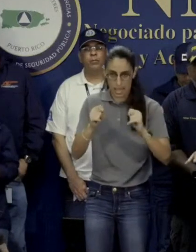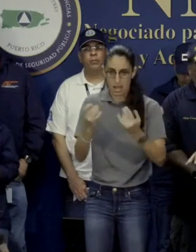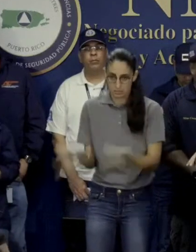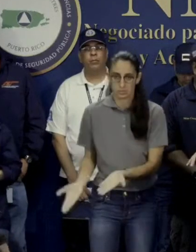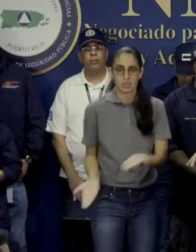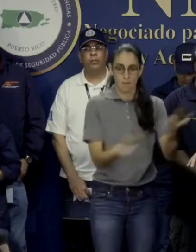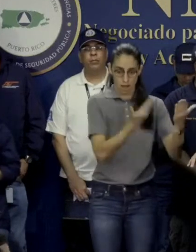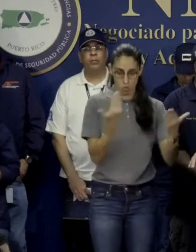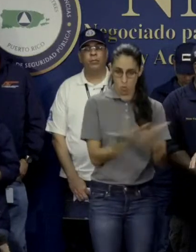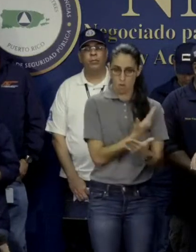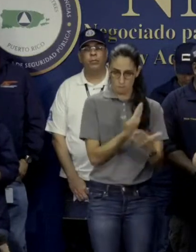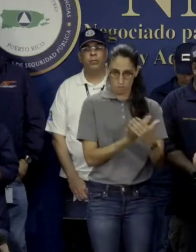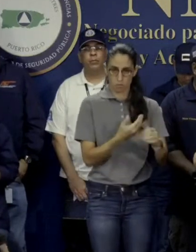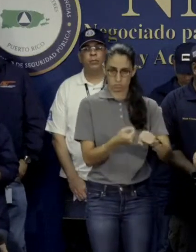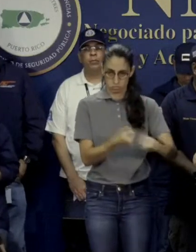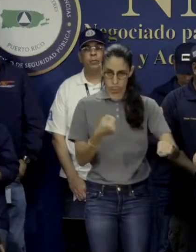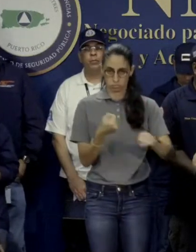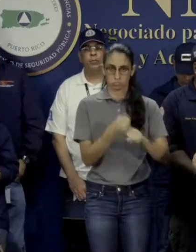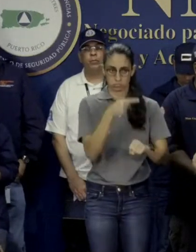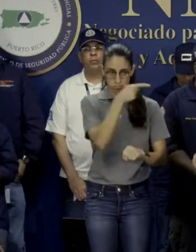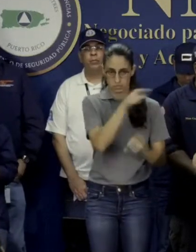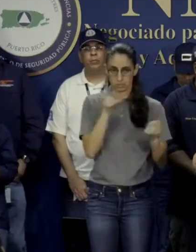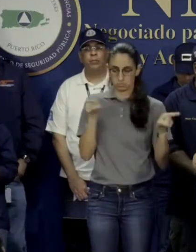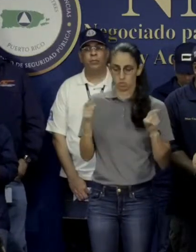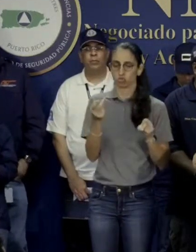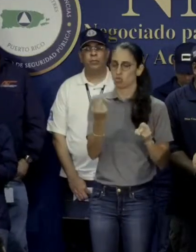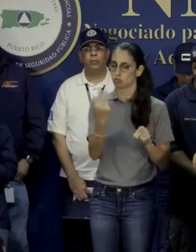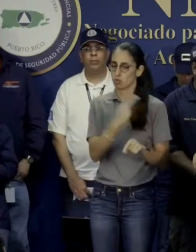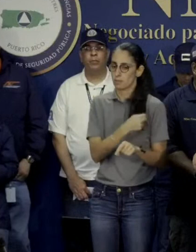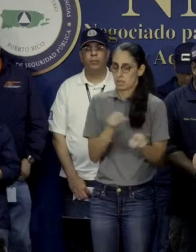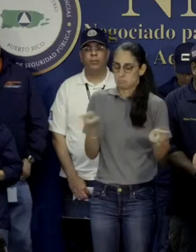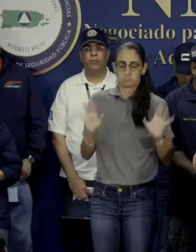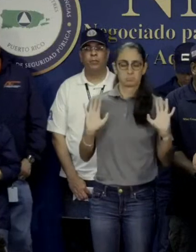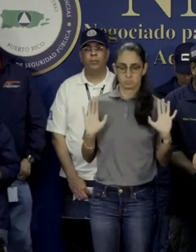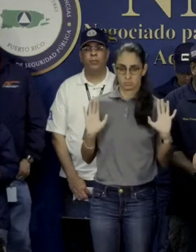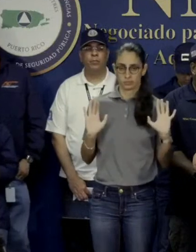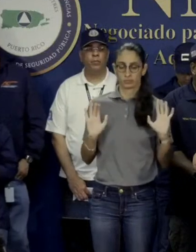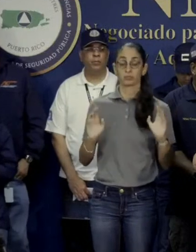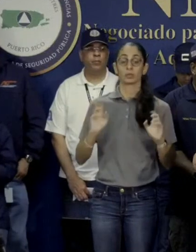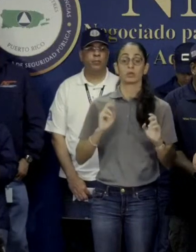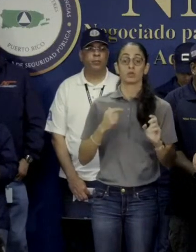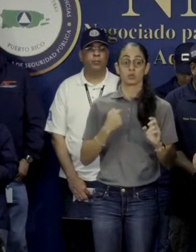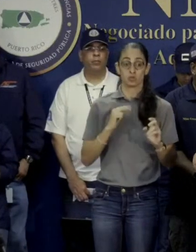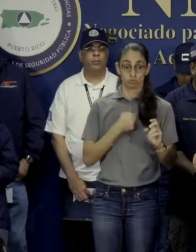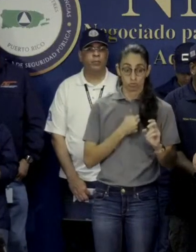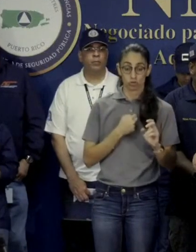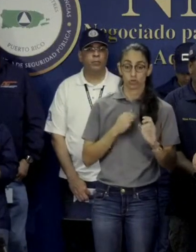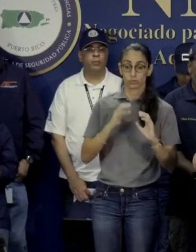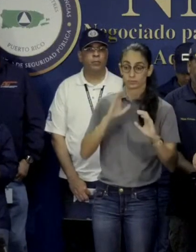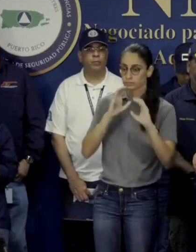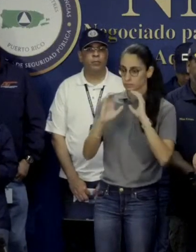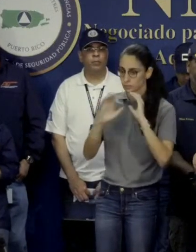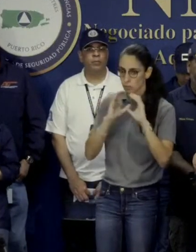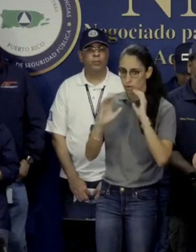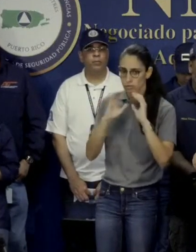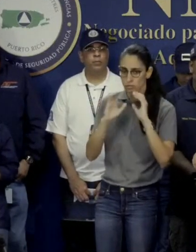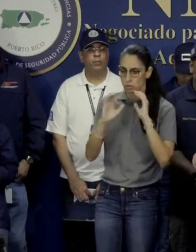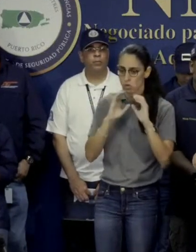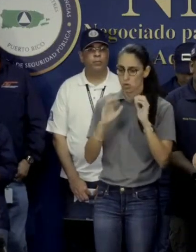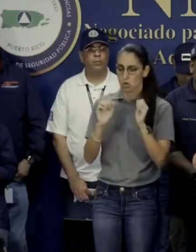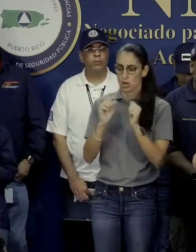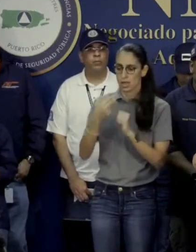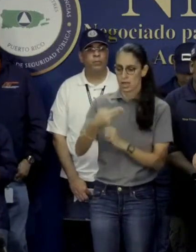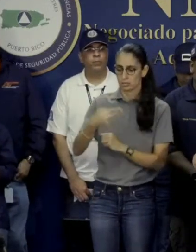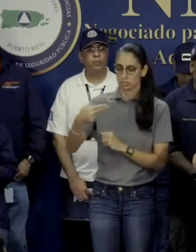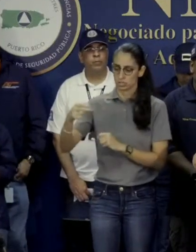únicas dos situaciones que hemos tenido con los hospitales. Nosotros estamos en comunicación con HHS, de hecho el